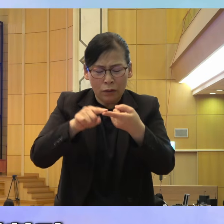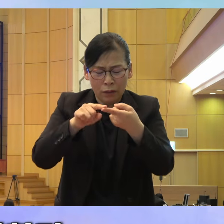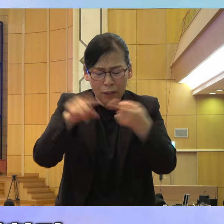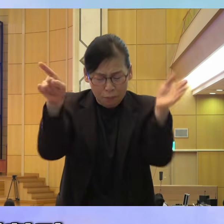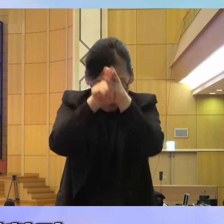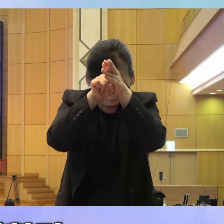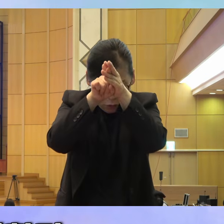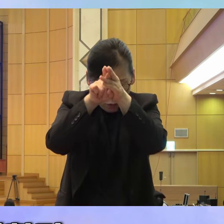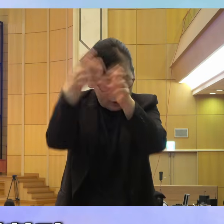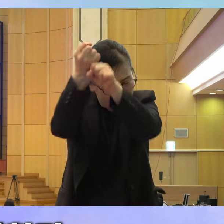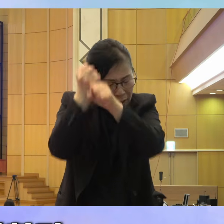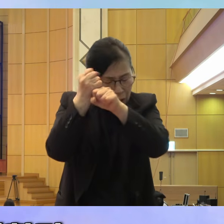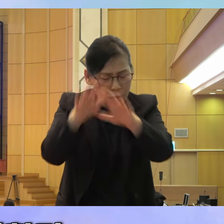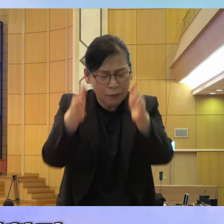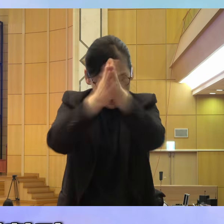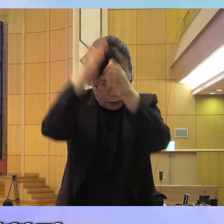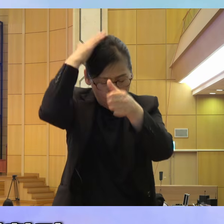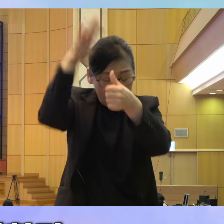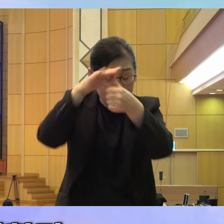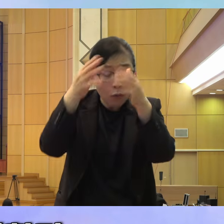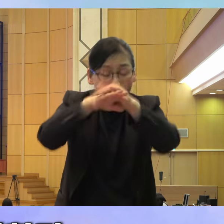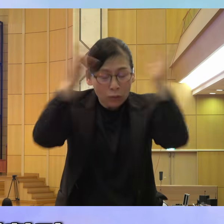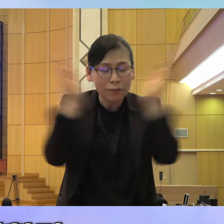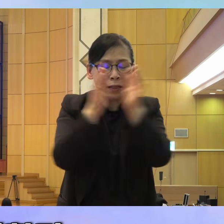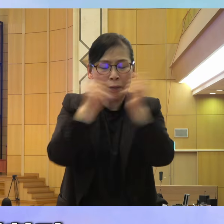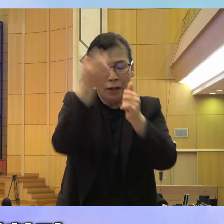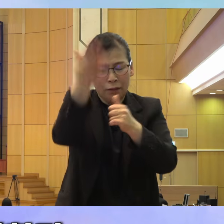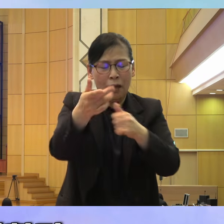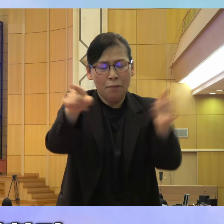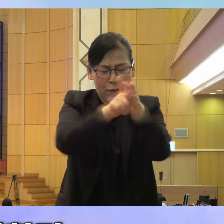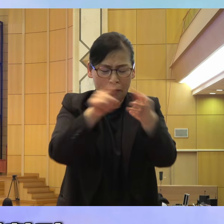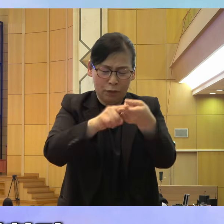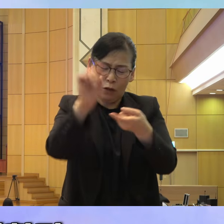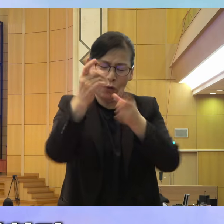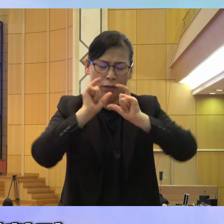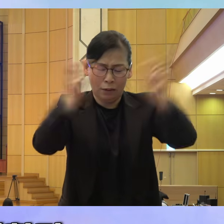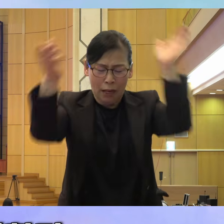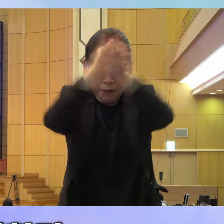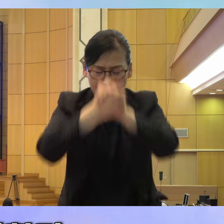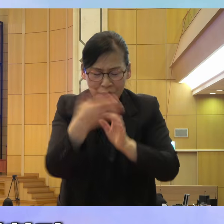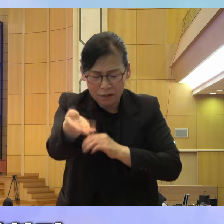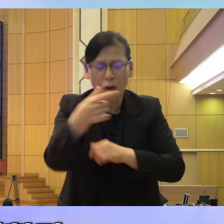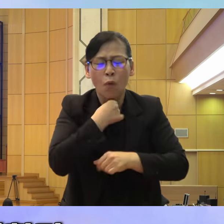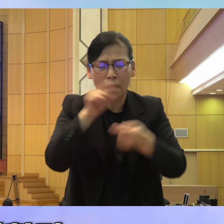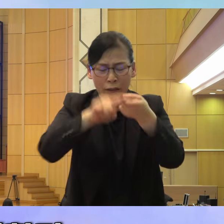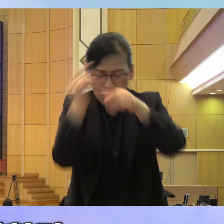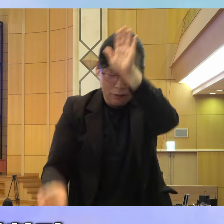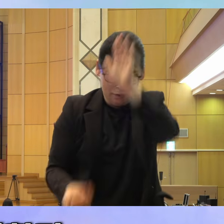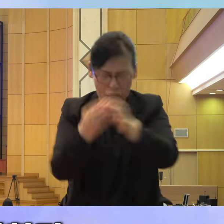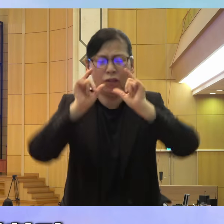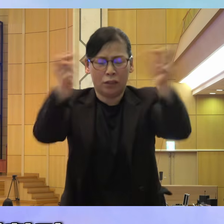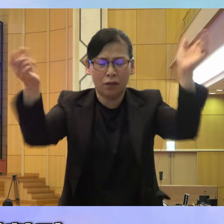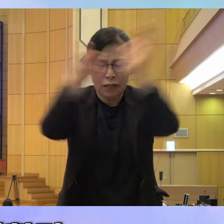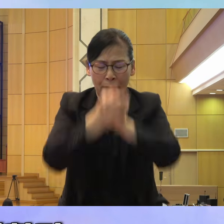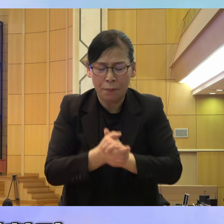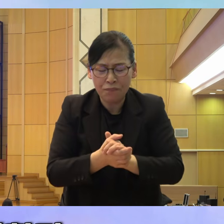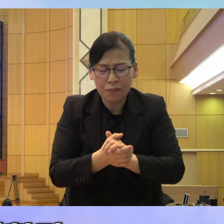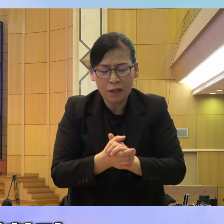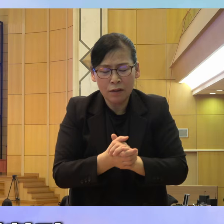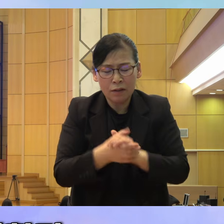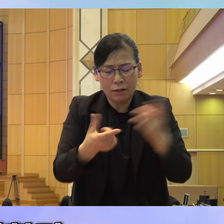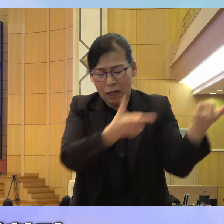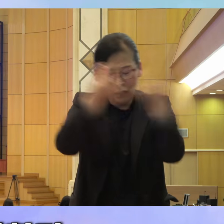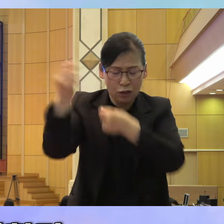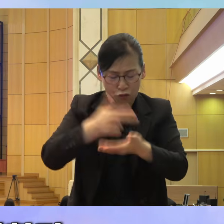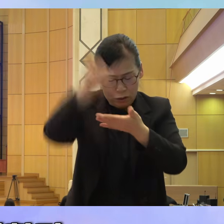그렇게 믿고 이 시간에 기도받는 자들에게 내 믿음대로 될지어다 내 소원대로 될지어다. 다